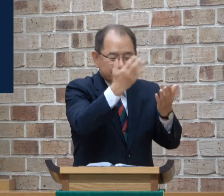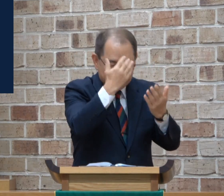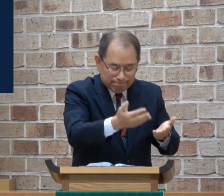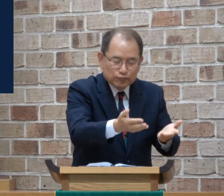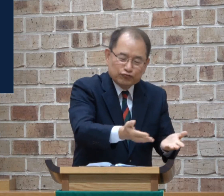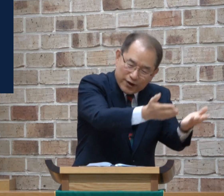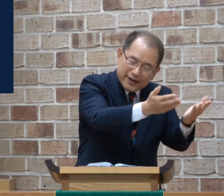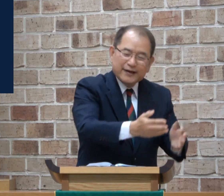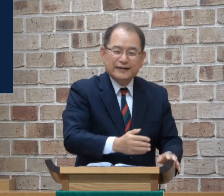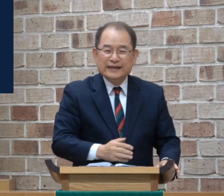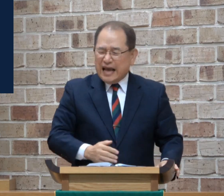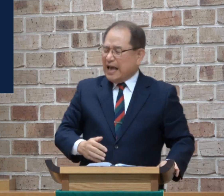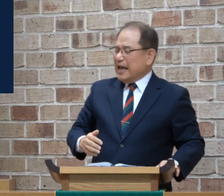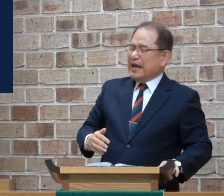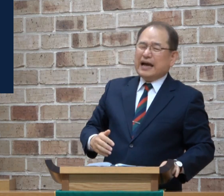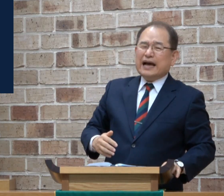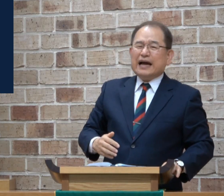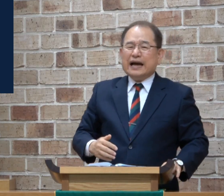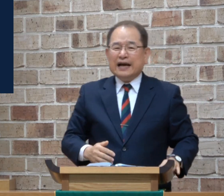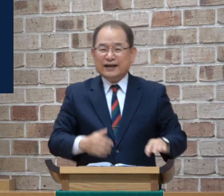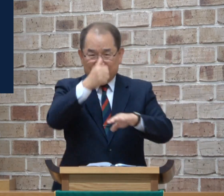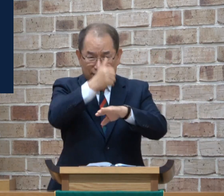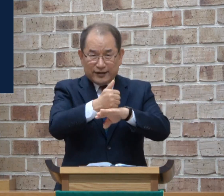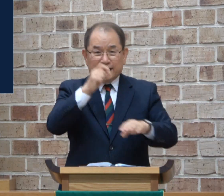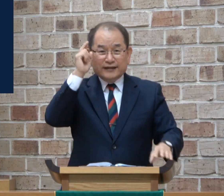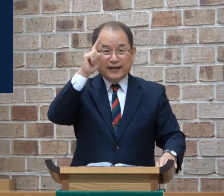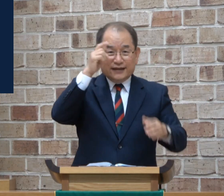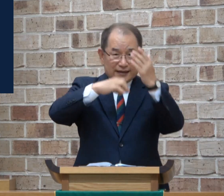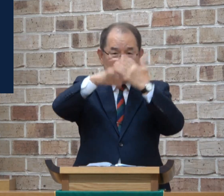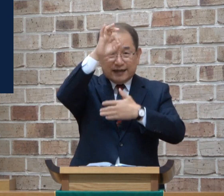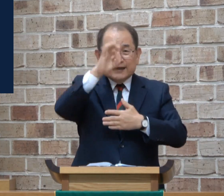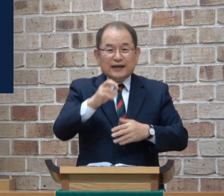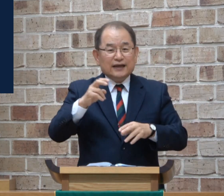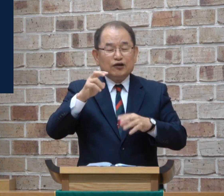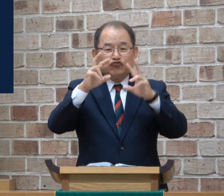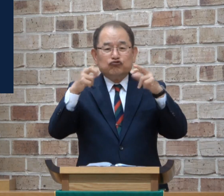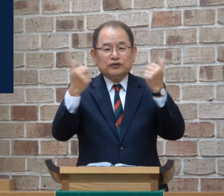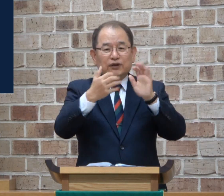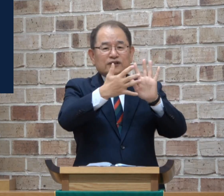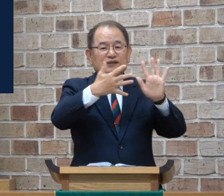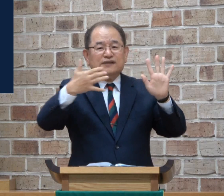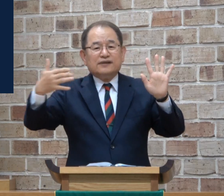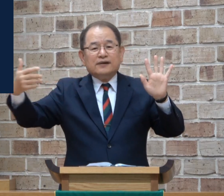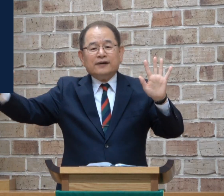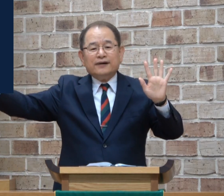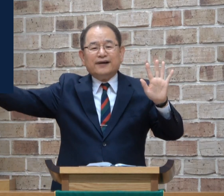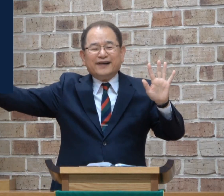그랬더니 다음날 국회의원들이 그 이발소 앞에 쭉 줄을 섰다고